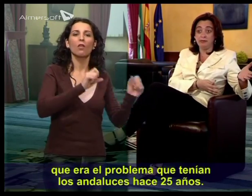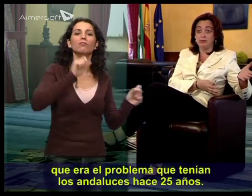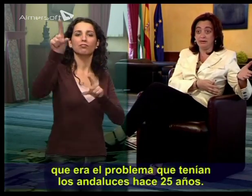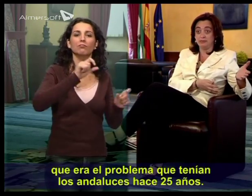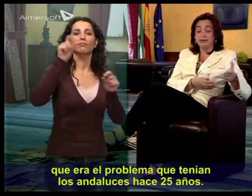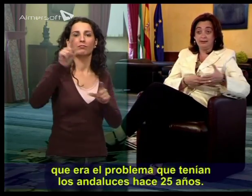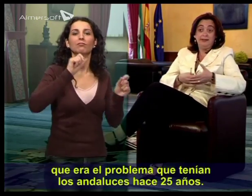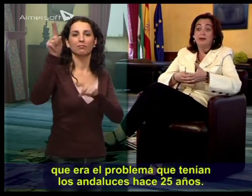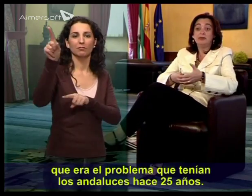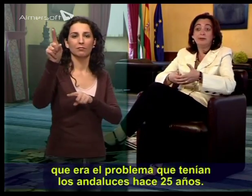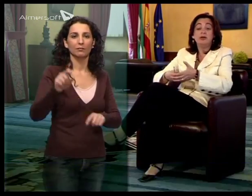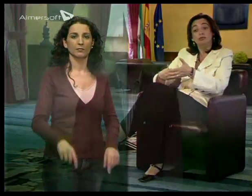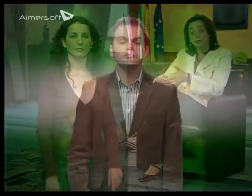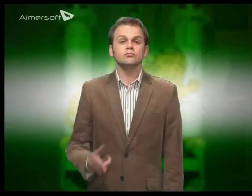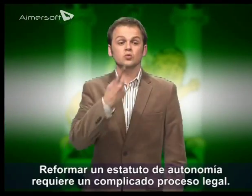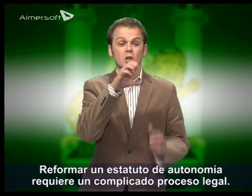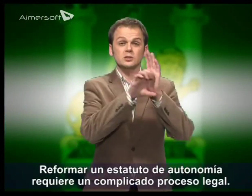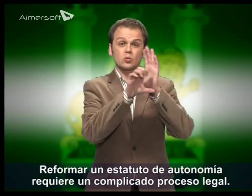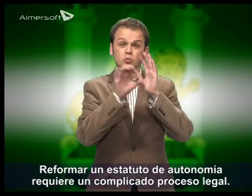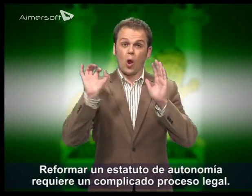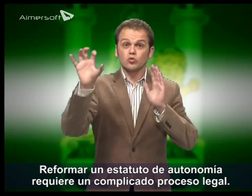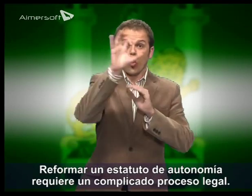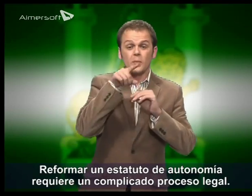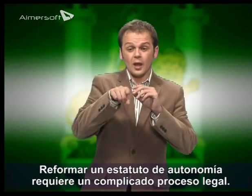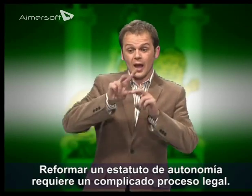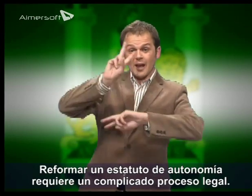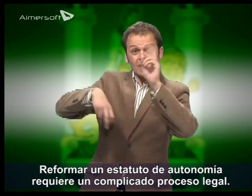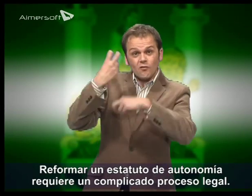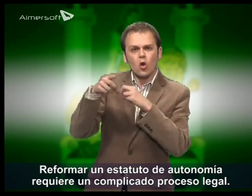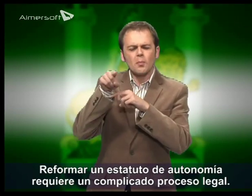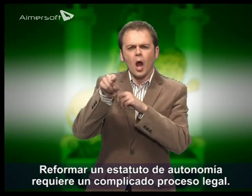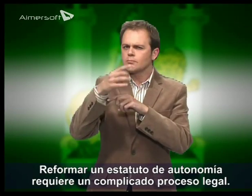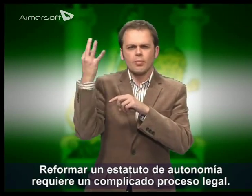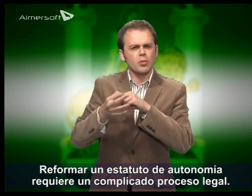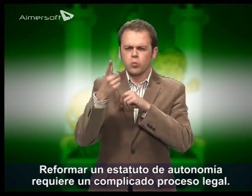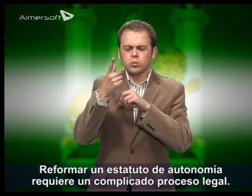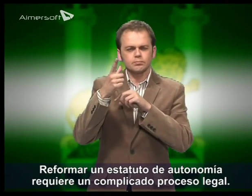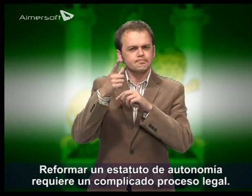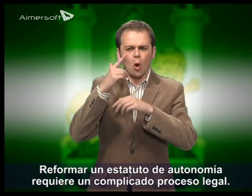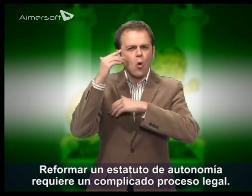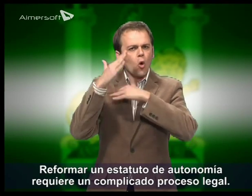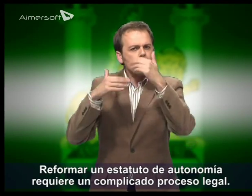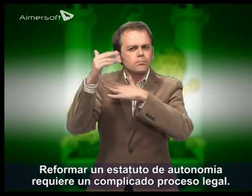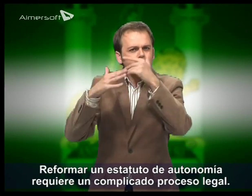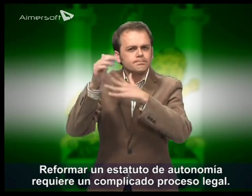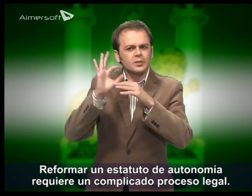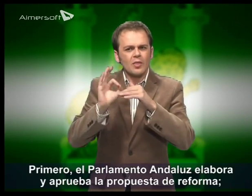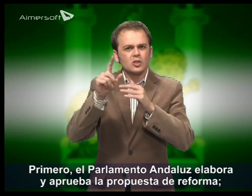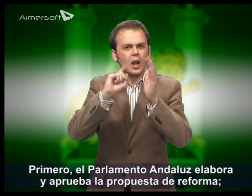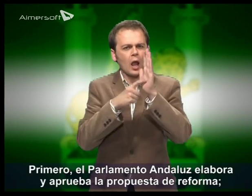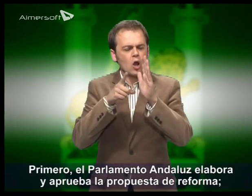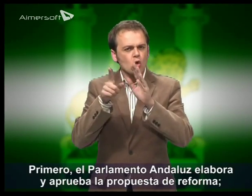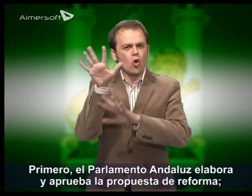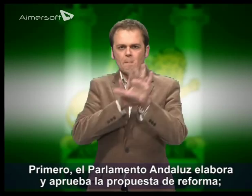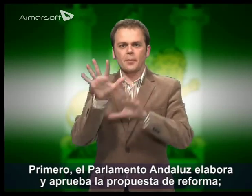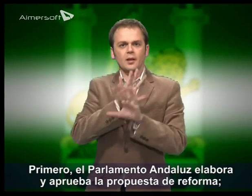hace 25 años. Sin embargo, estamos en una... Reformar un estatuto de autonomía requiere un complicado proceso legal.